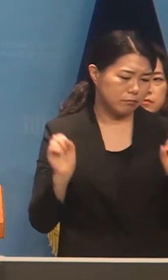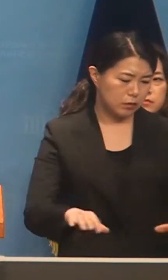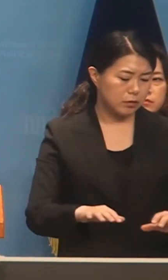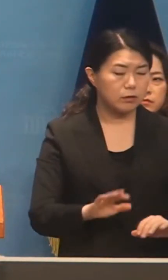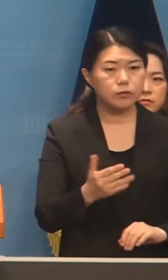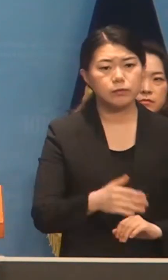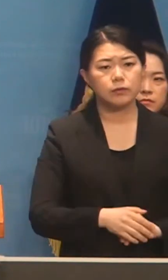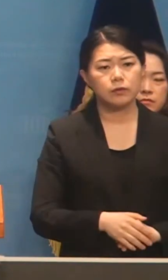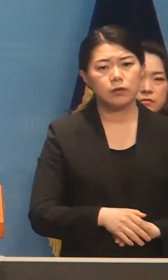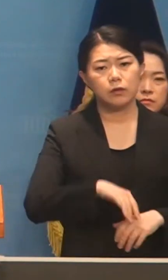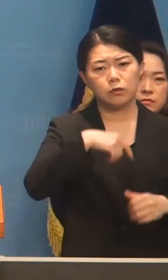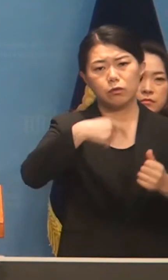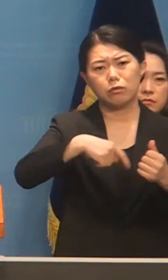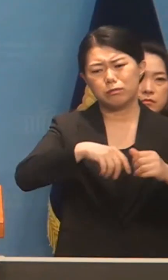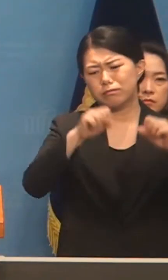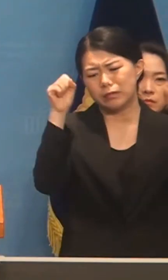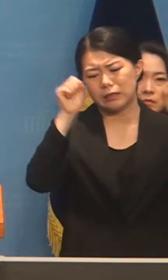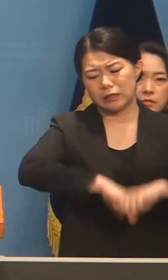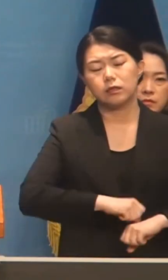교육이 망했습니다.